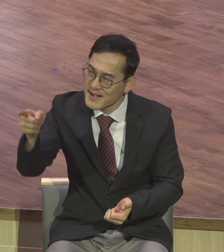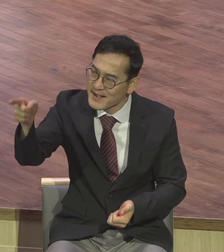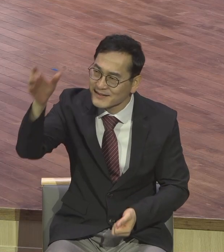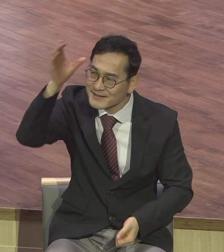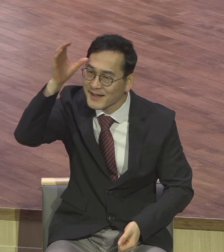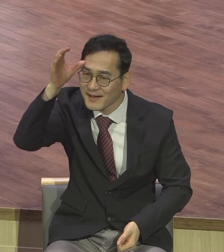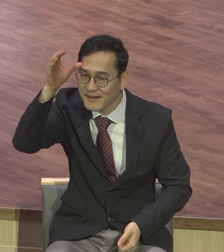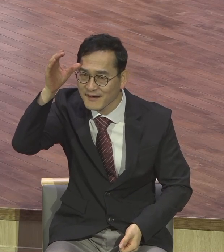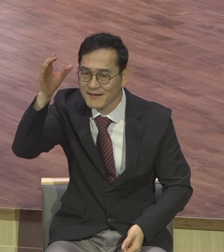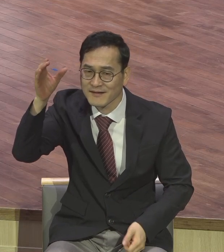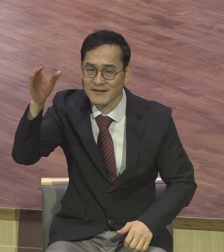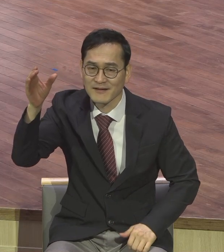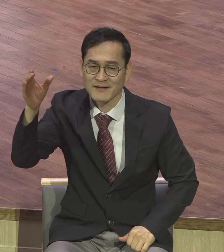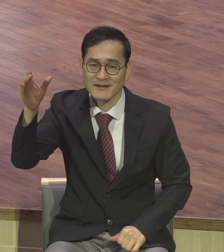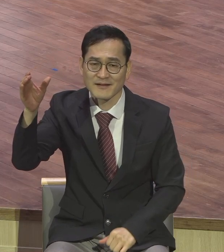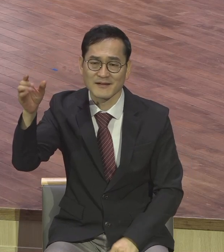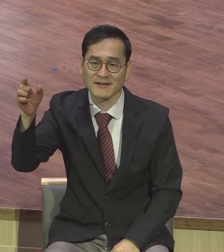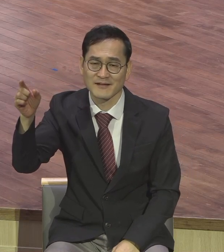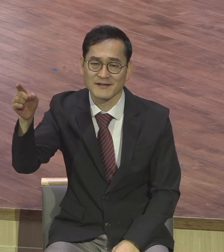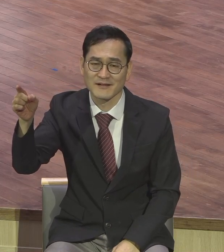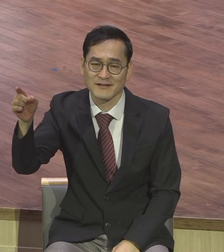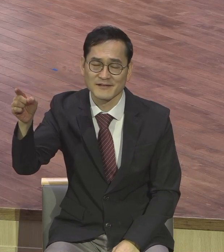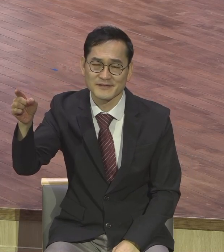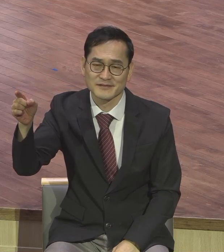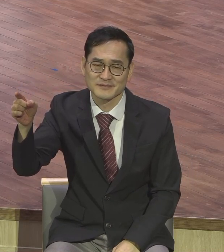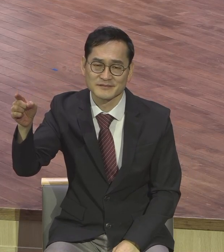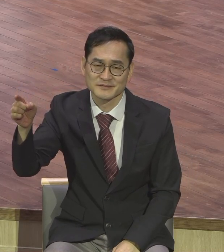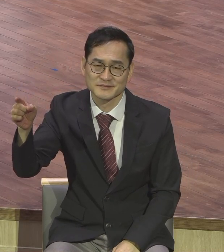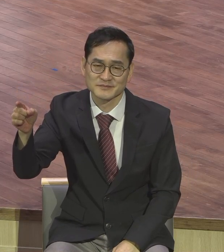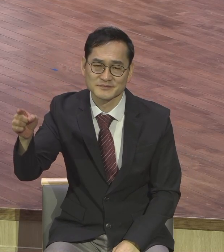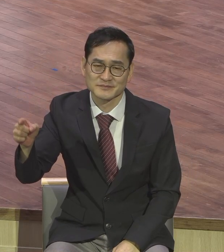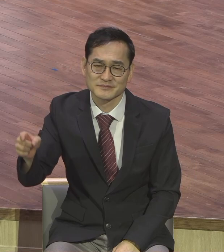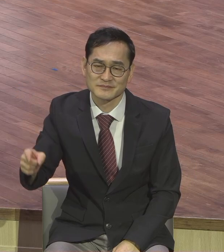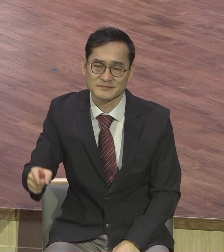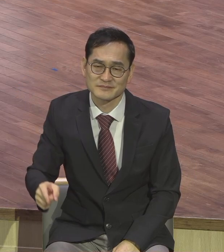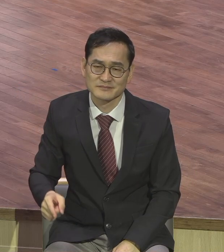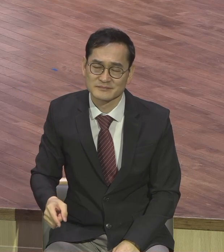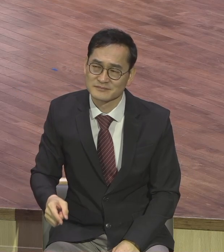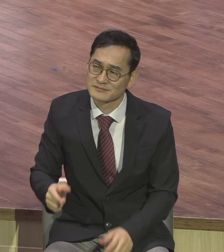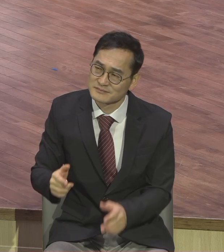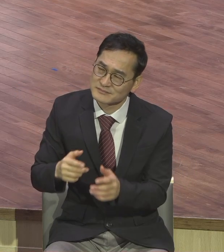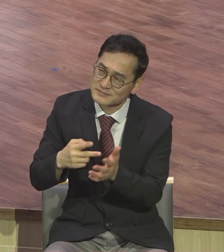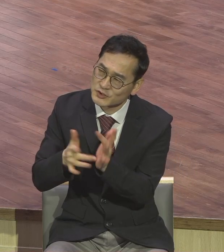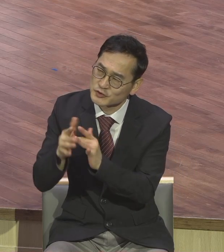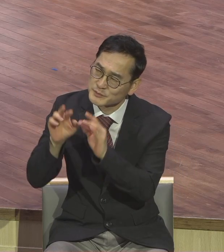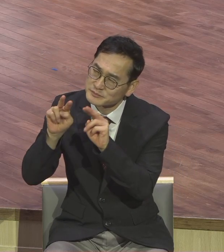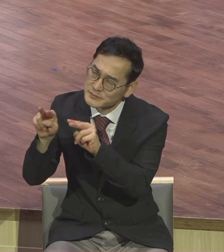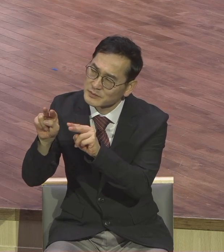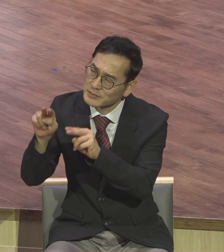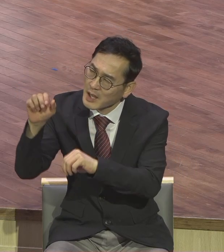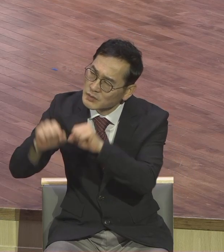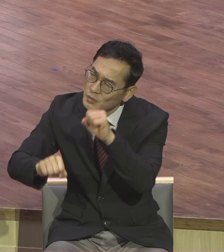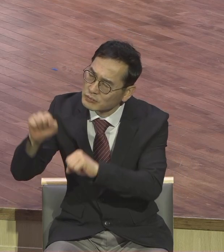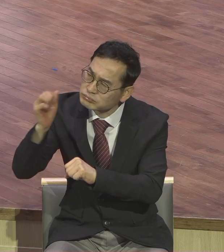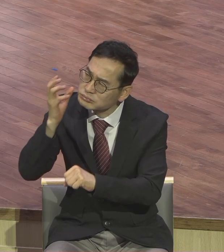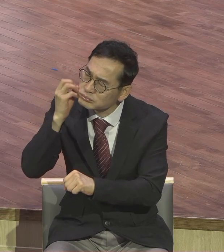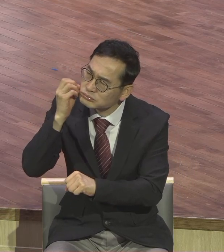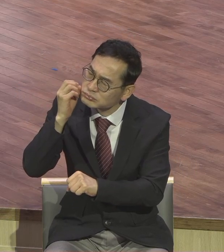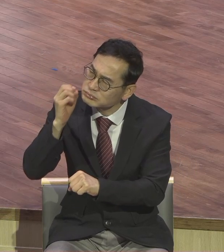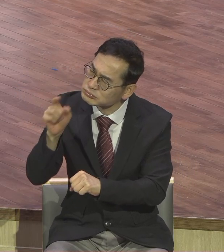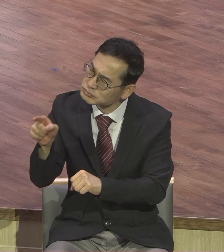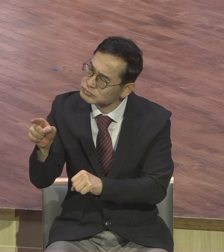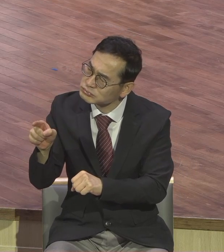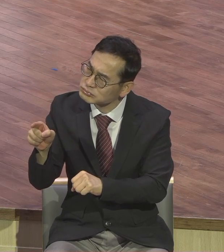그것이 예수님을 보면서 점점 아닌 것 같단 말이에요. 자꾸